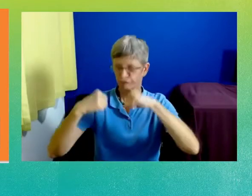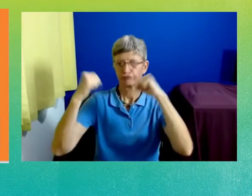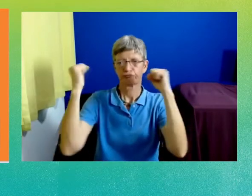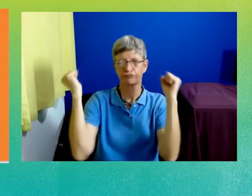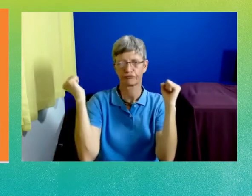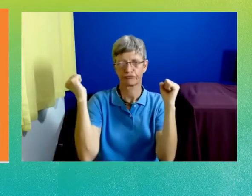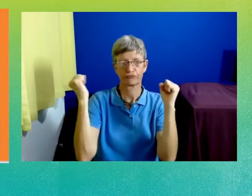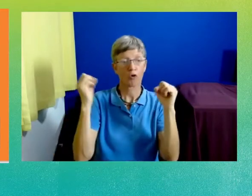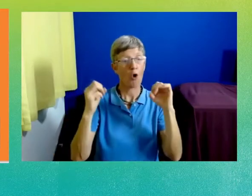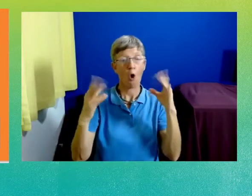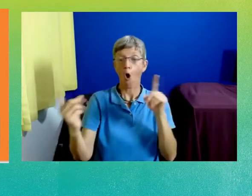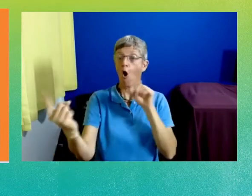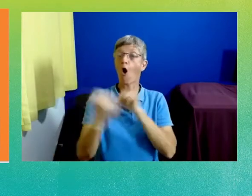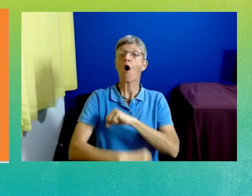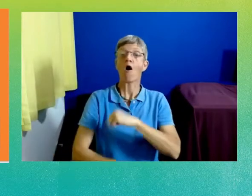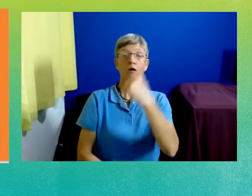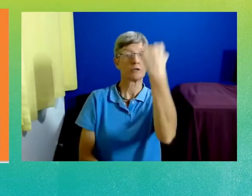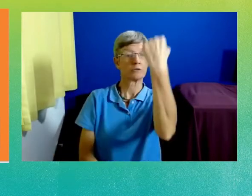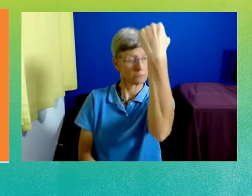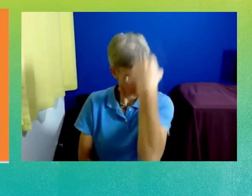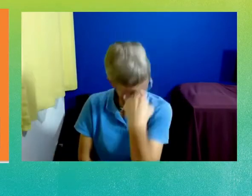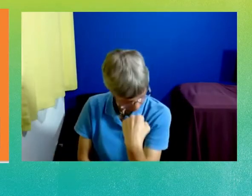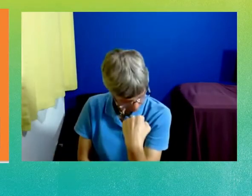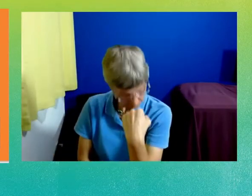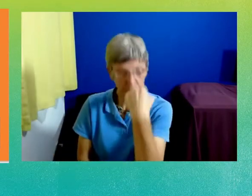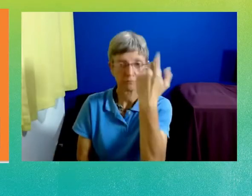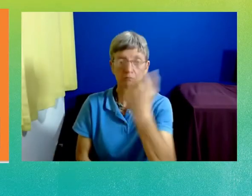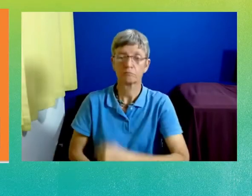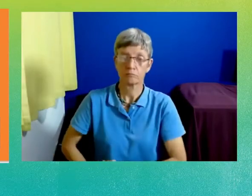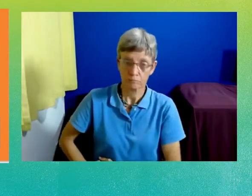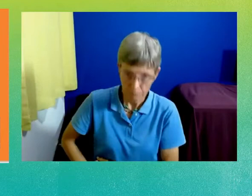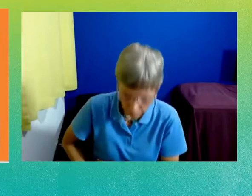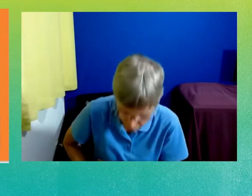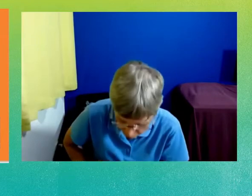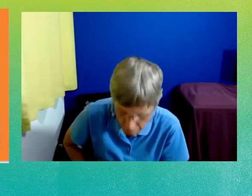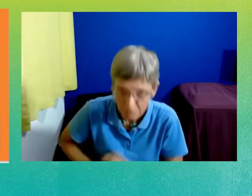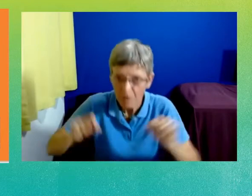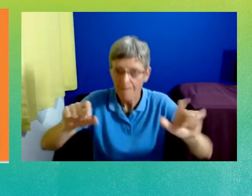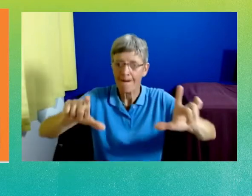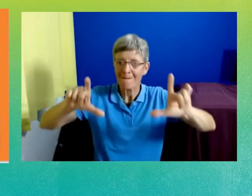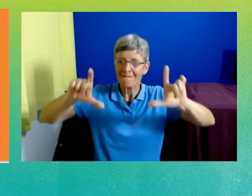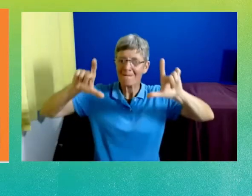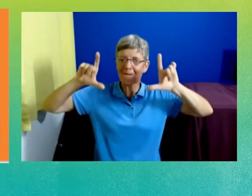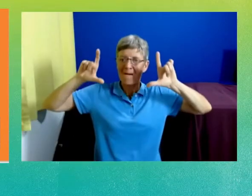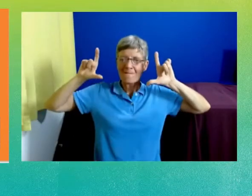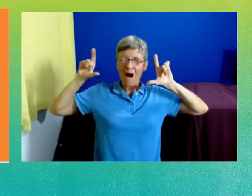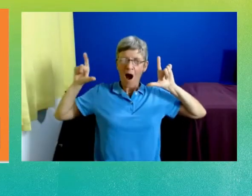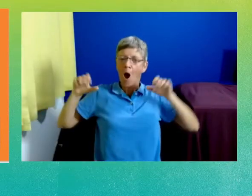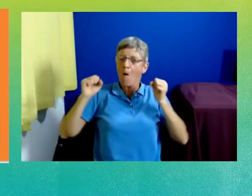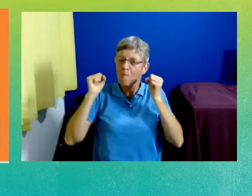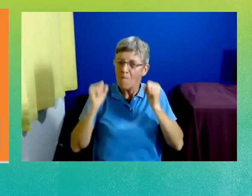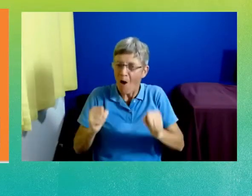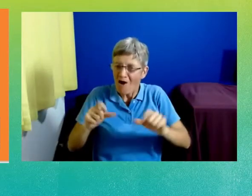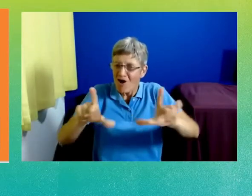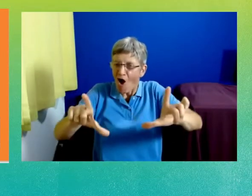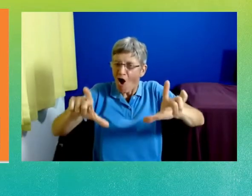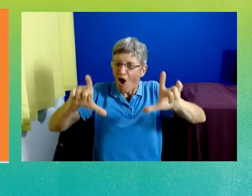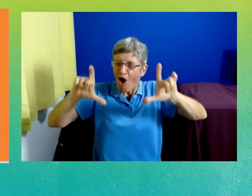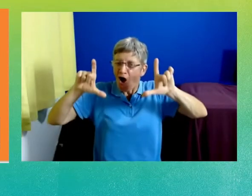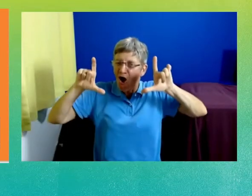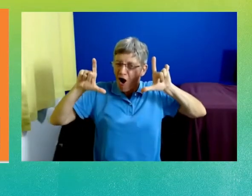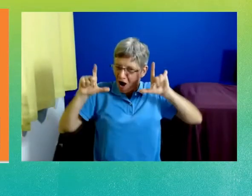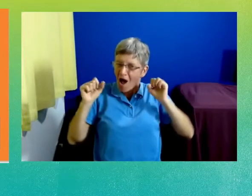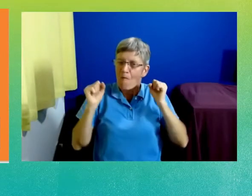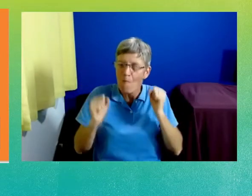não. Então, isso tudo você pode demonstrar. Dentro, a curvatura ali do corpo,